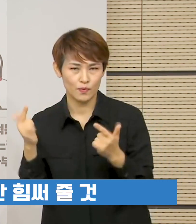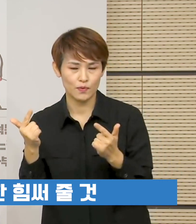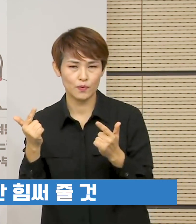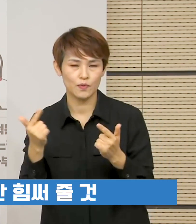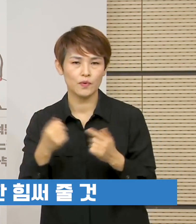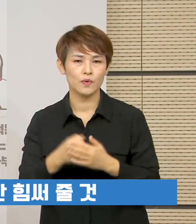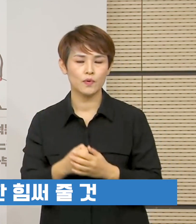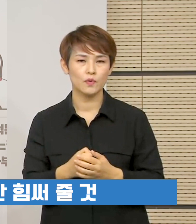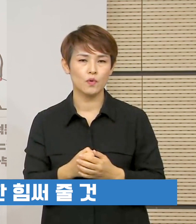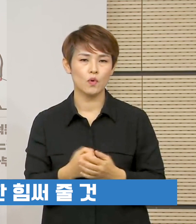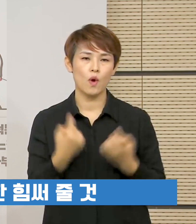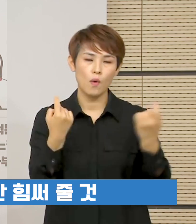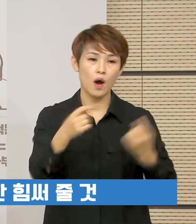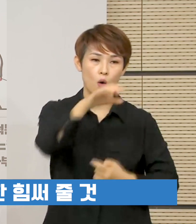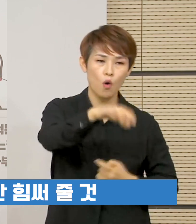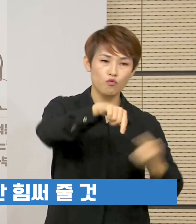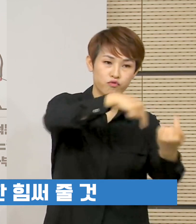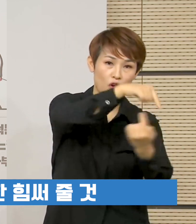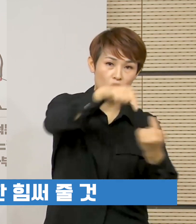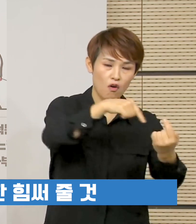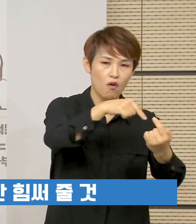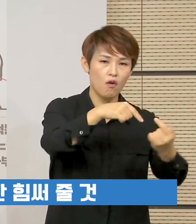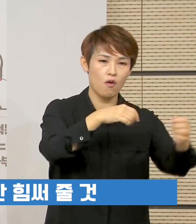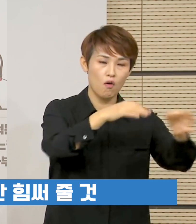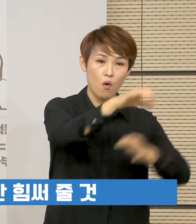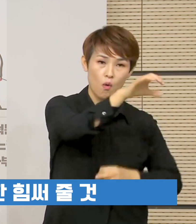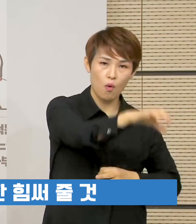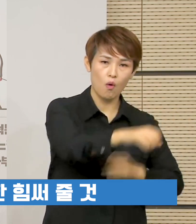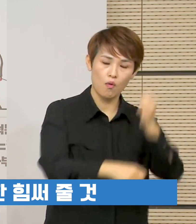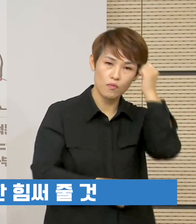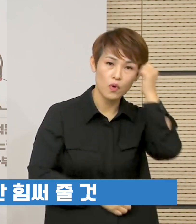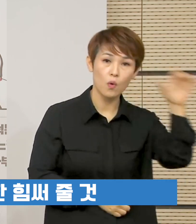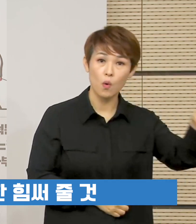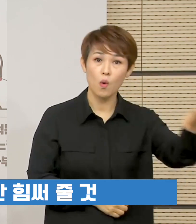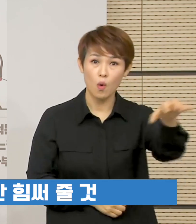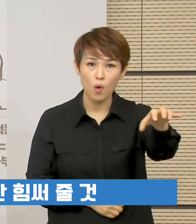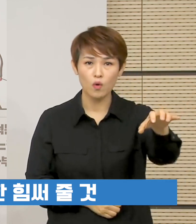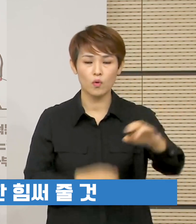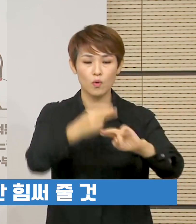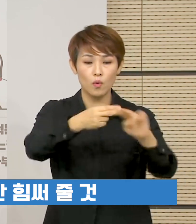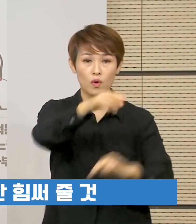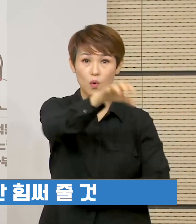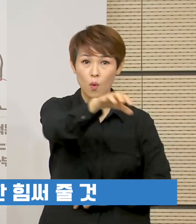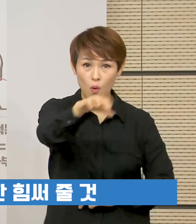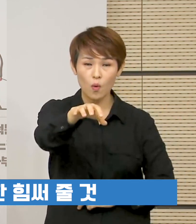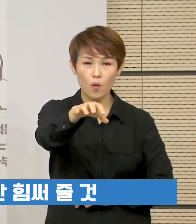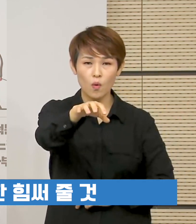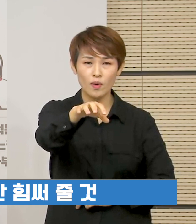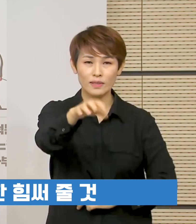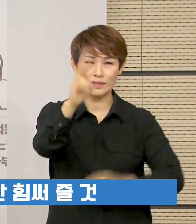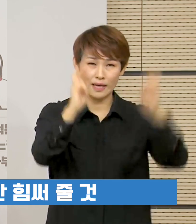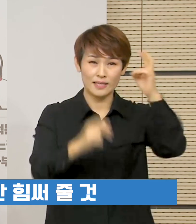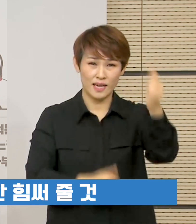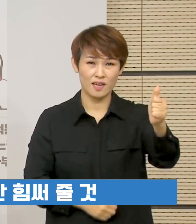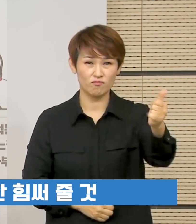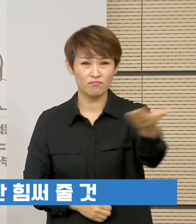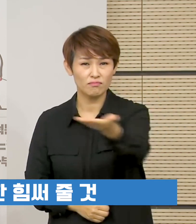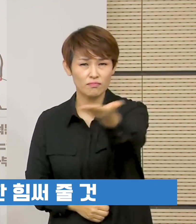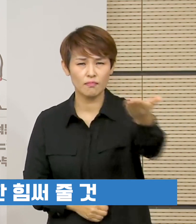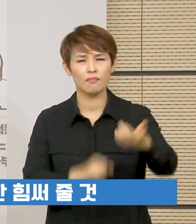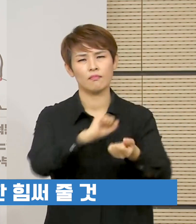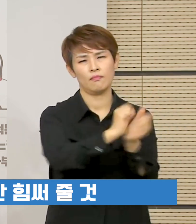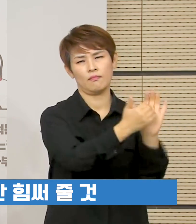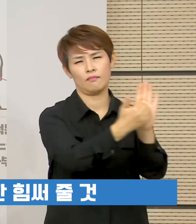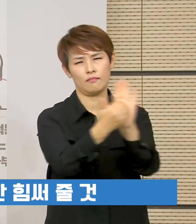관광지를 운영하는 개 이미 지방자치단체와 숙박시설 음식업 등 업소를 운영 하시는 분들께서도 방역에